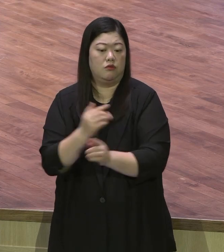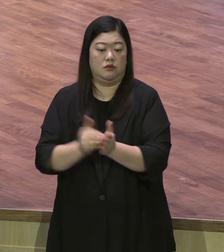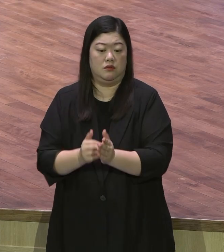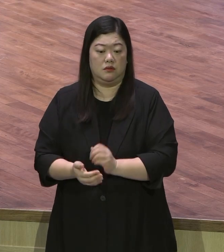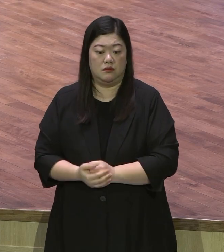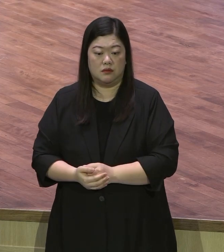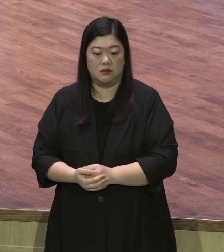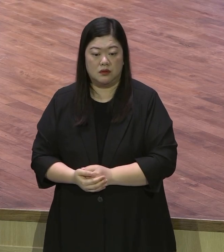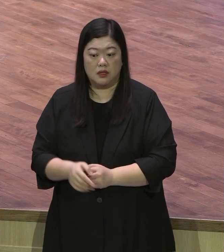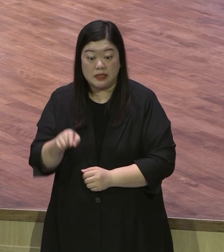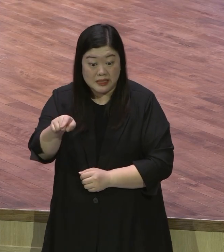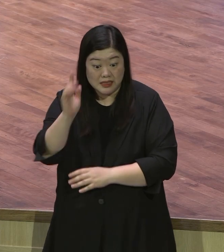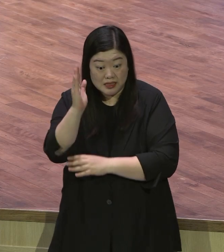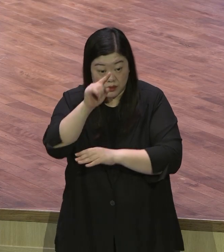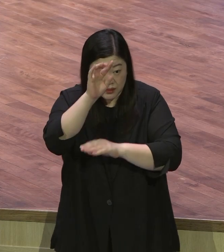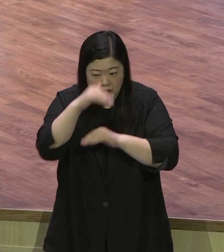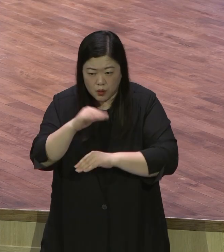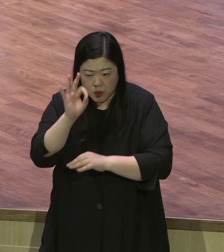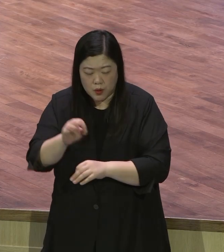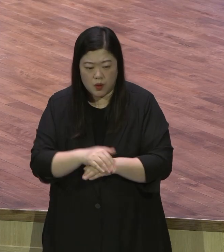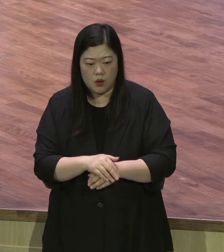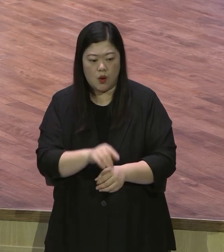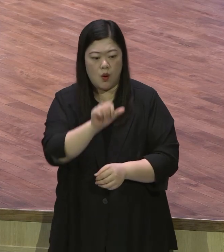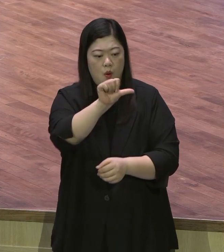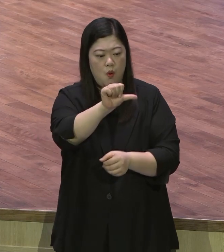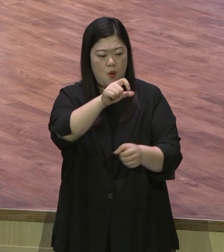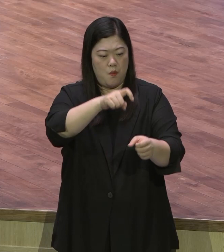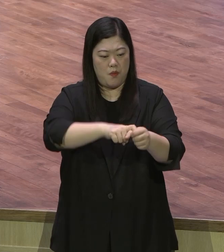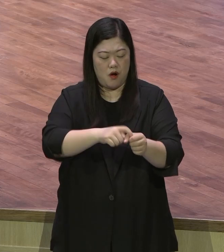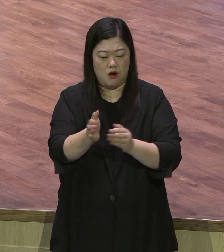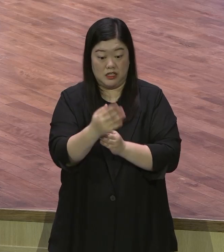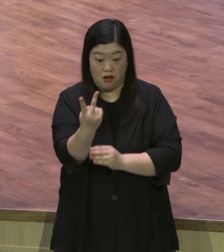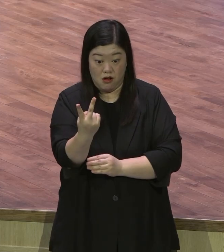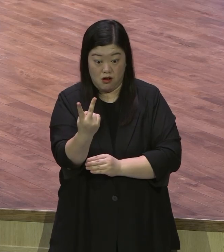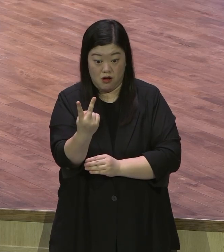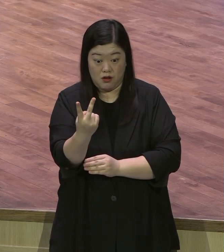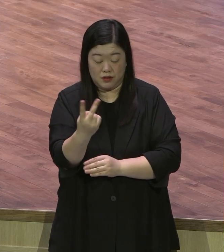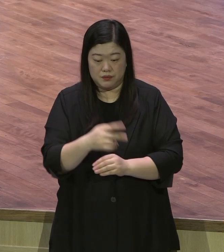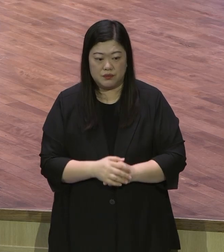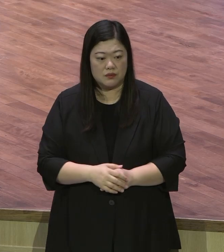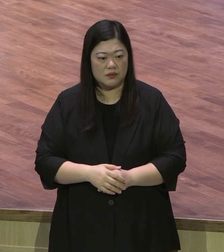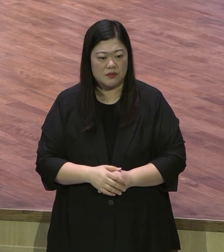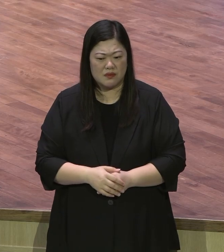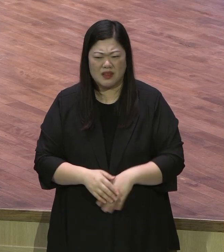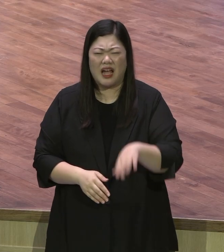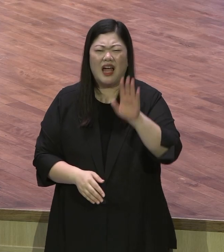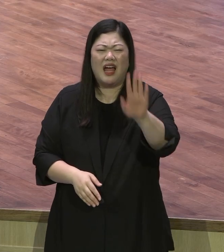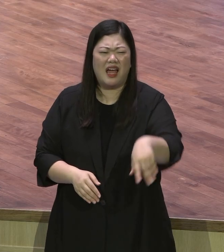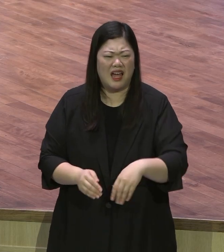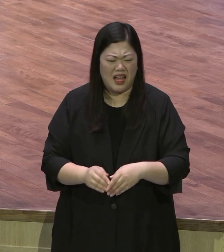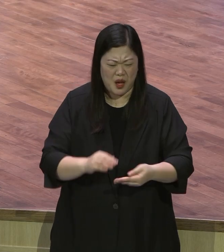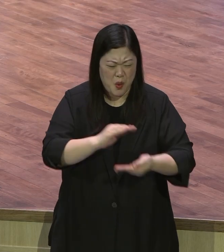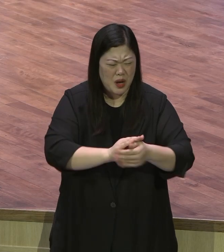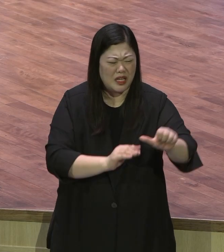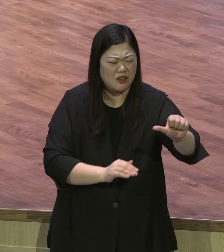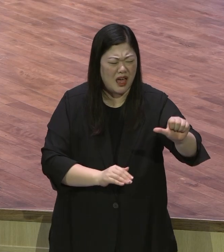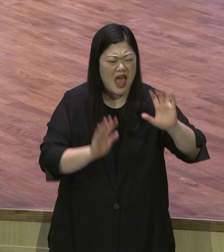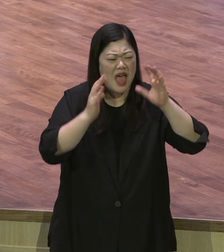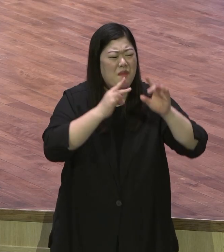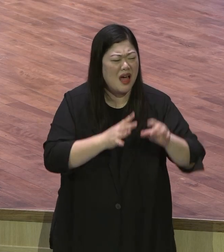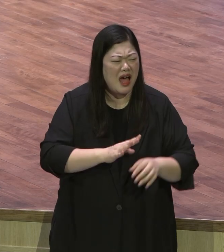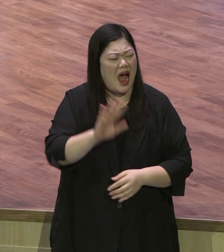아니야. 그렇게 해석을 어떻게 하느냐. 어른 나이가 도시락 가는 어른들이 안 가져왔겠나. 상식적으로 생각을 해봐라.